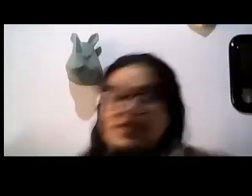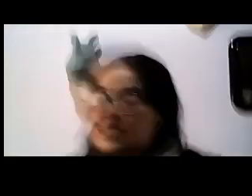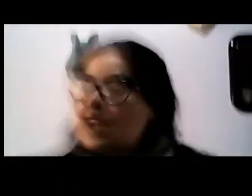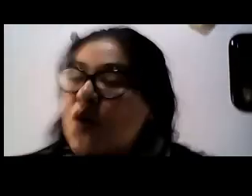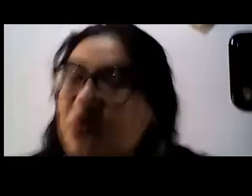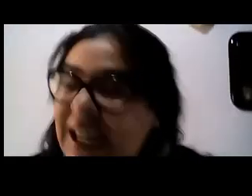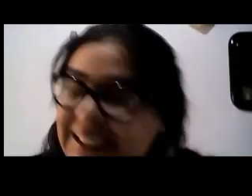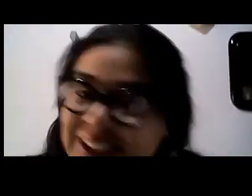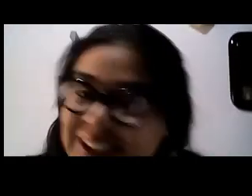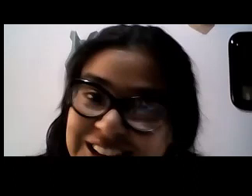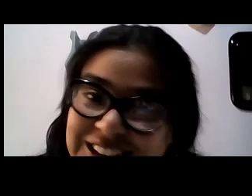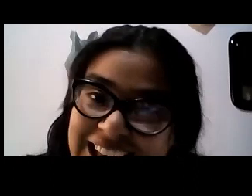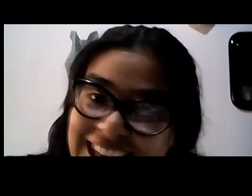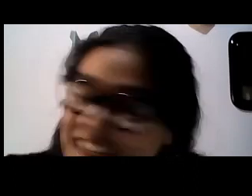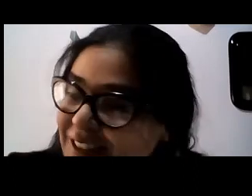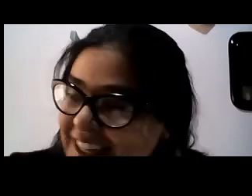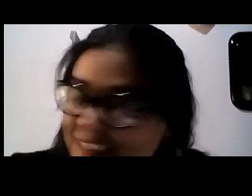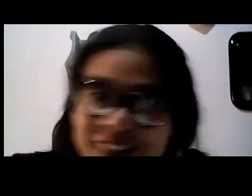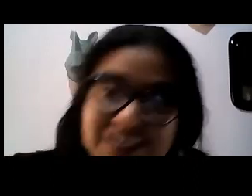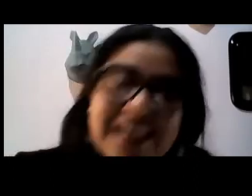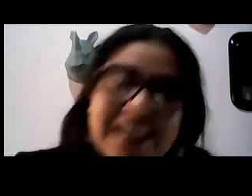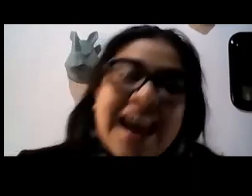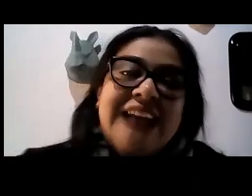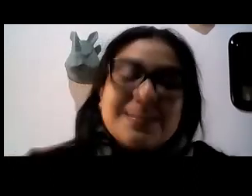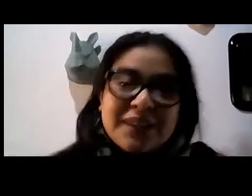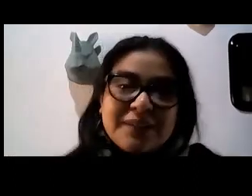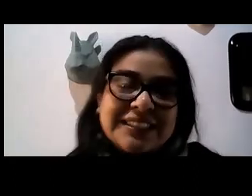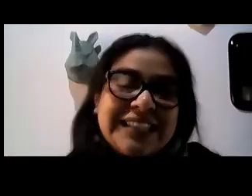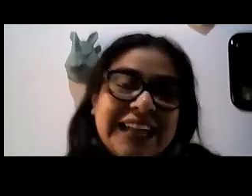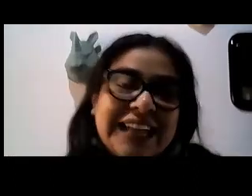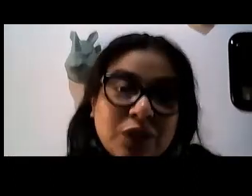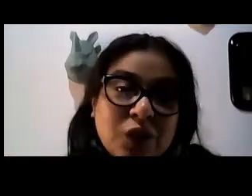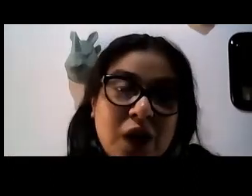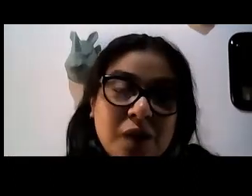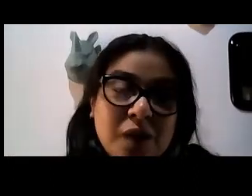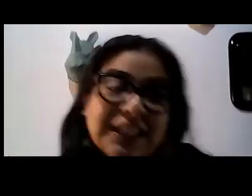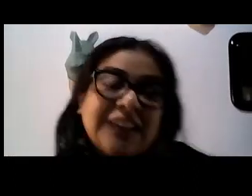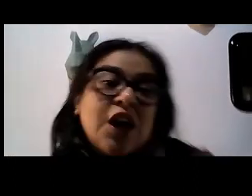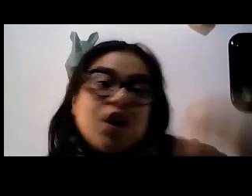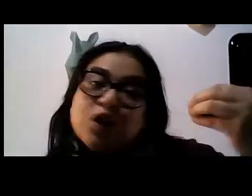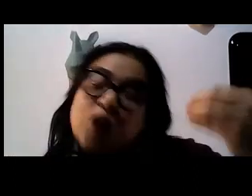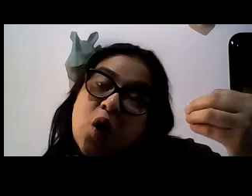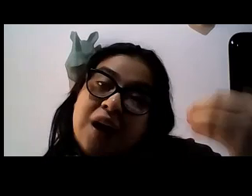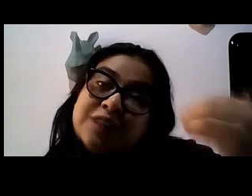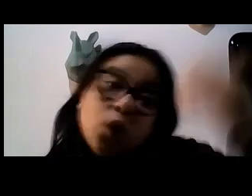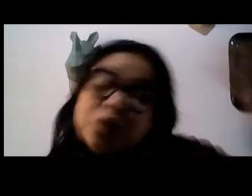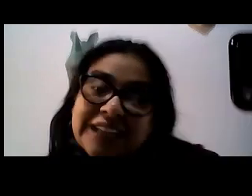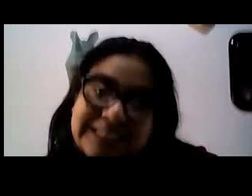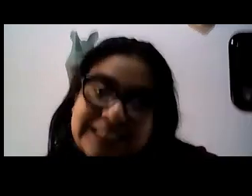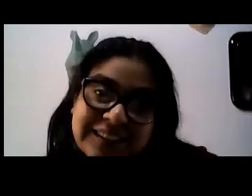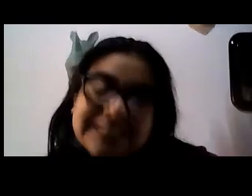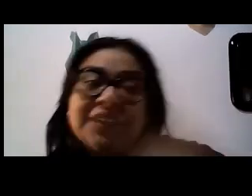continúa este año con un ejercicio de hibridación. Así podríamos decir que el encuentro con la comunidad no solo es